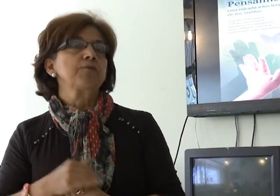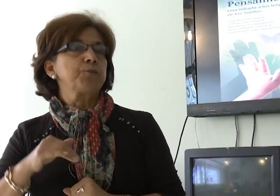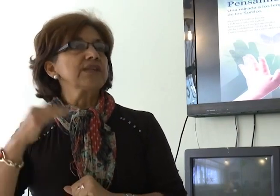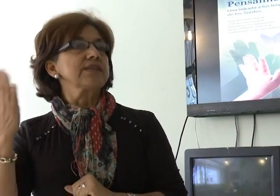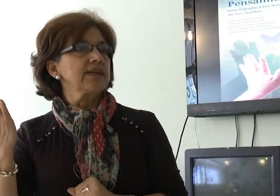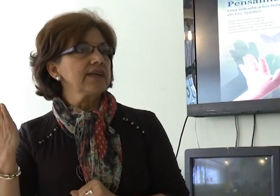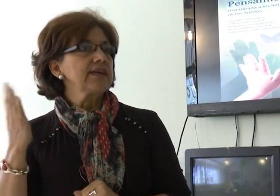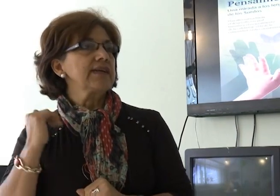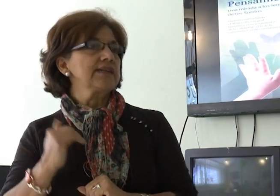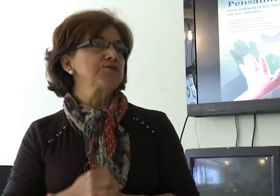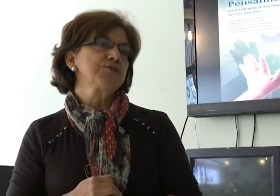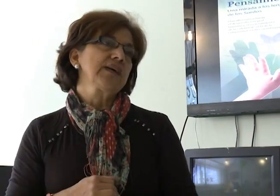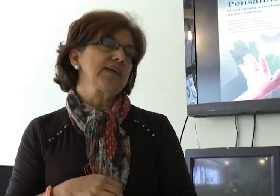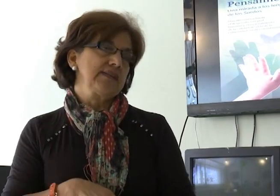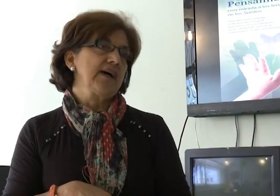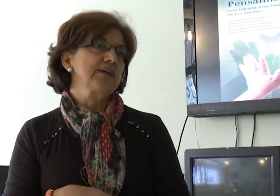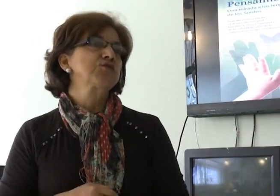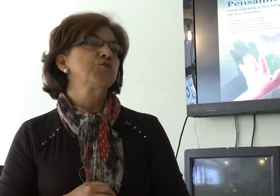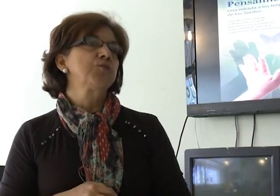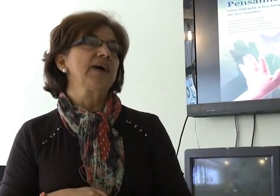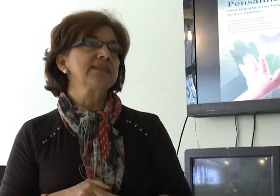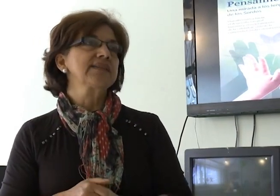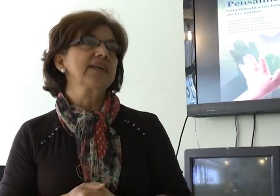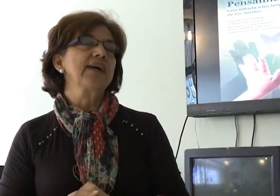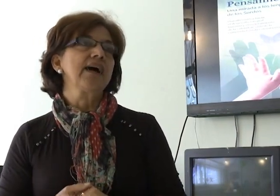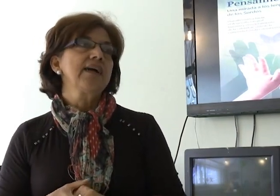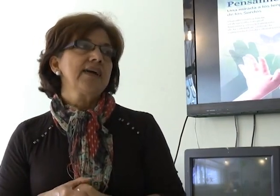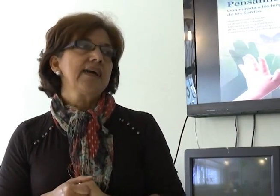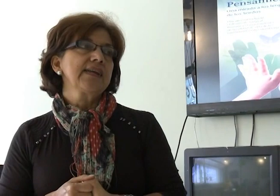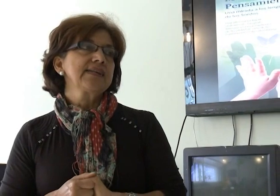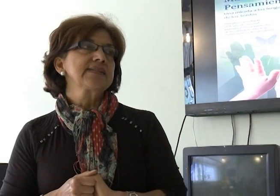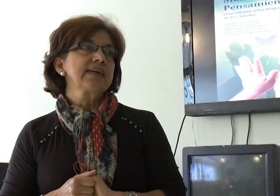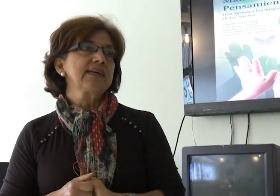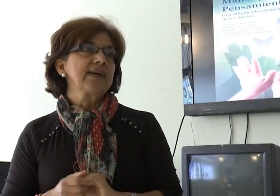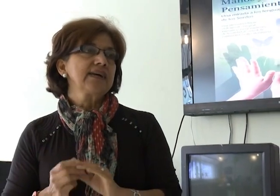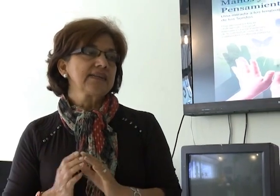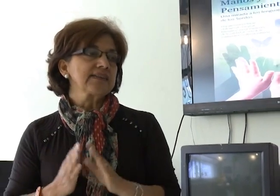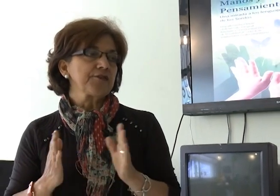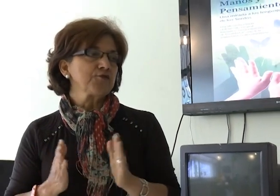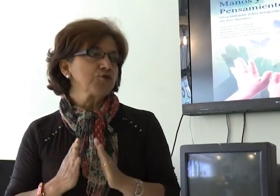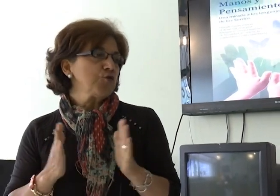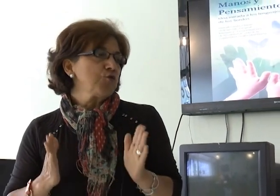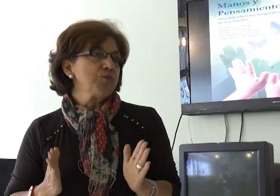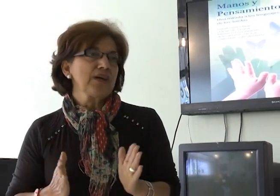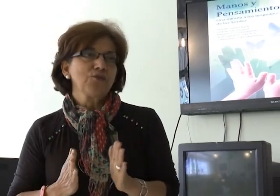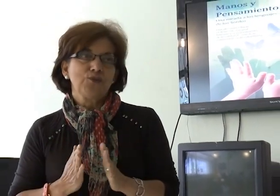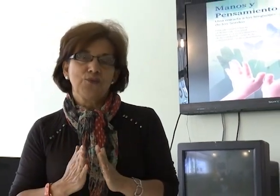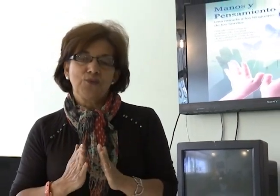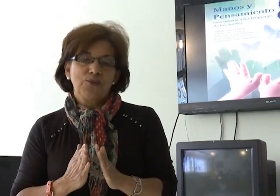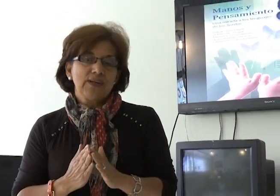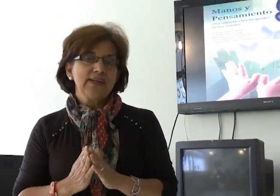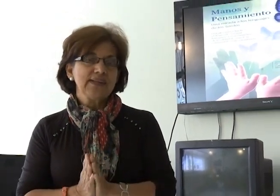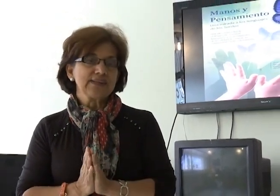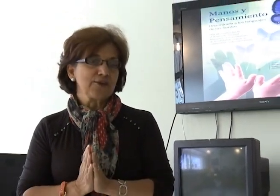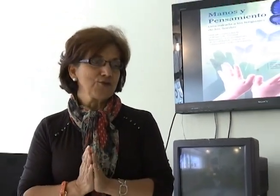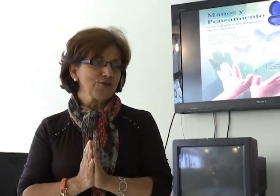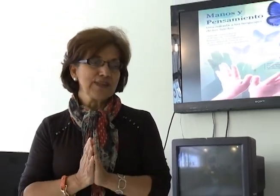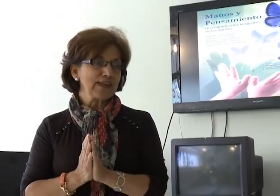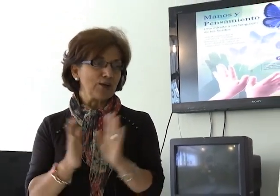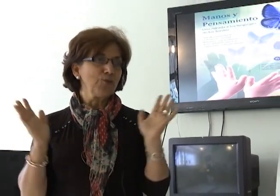pues estudian allá su maestría en ese desarrollo humano y desarrollo integral humano a